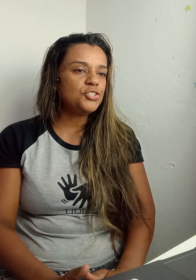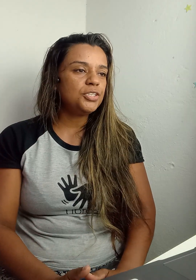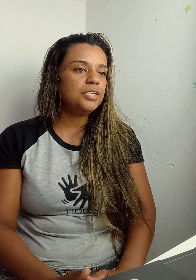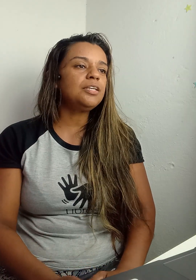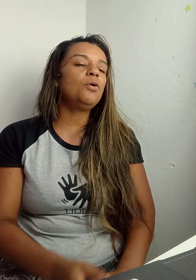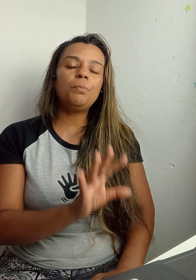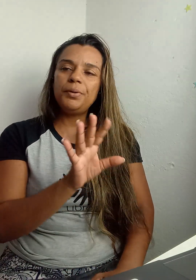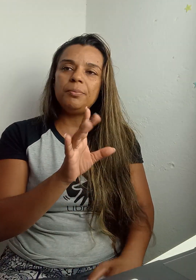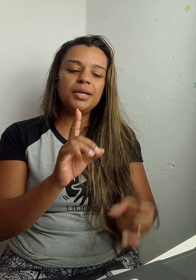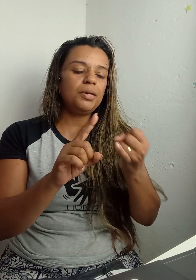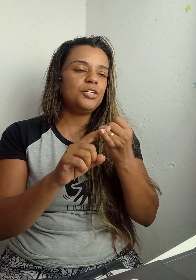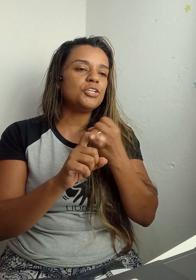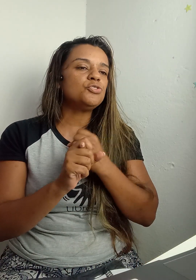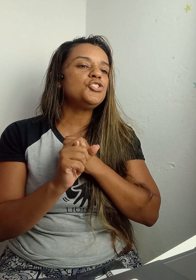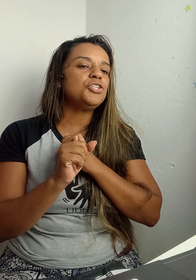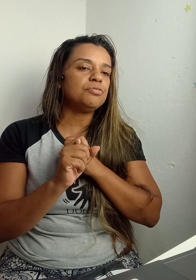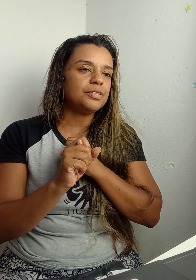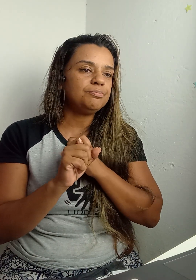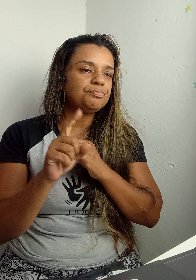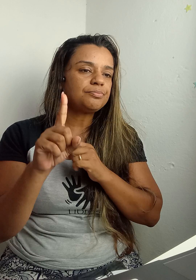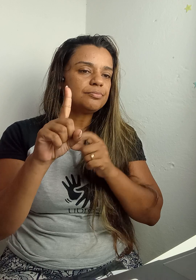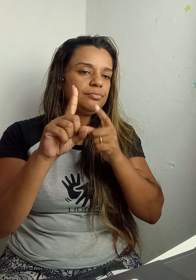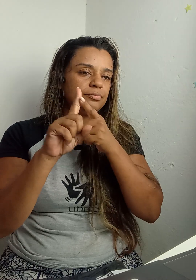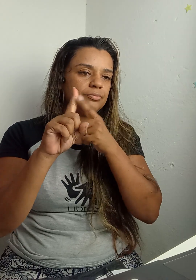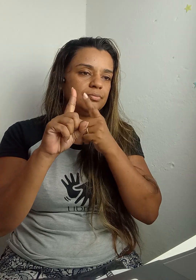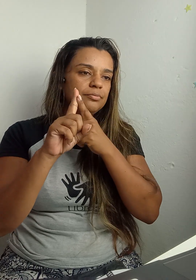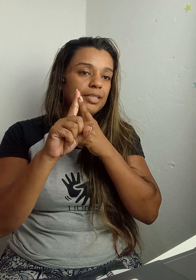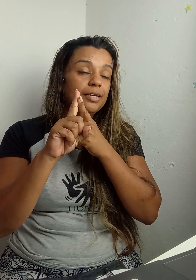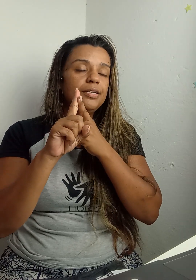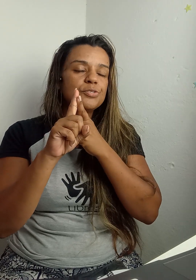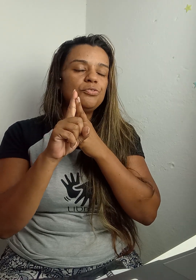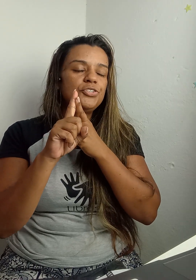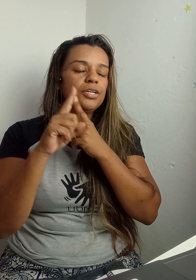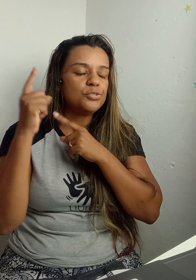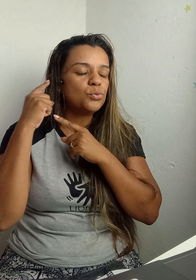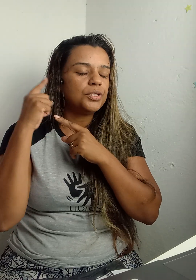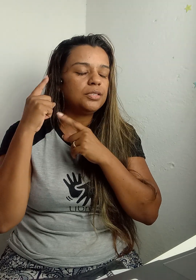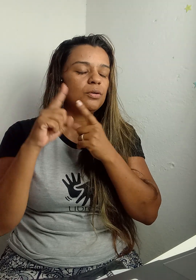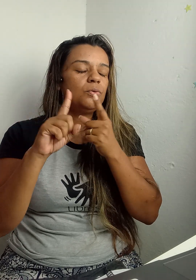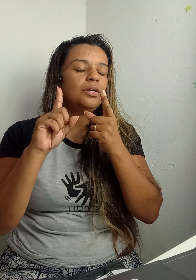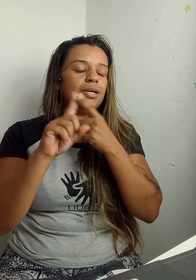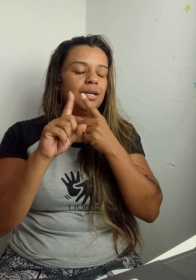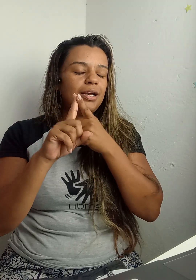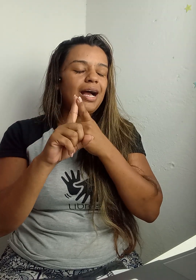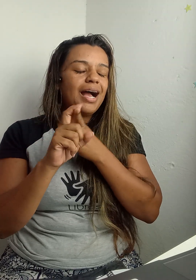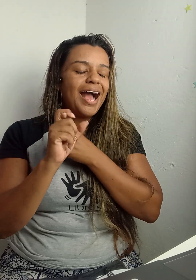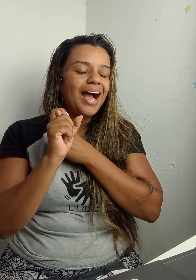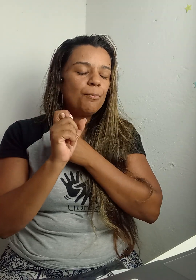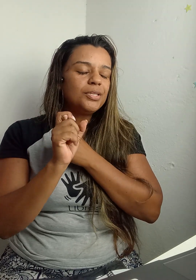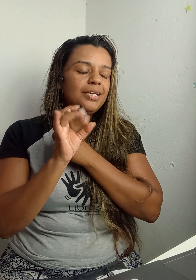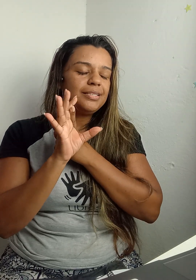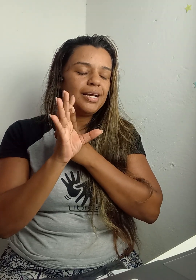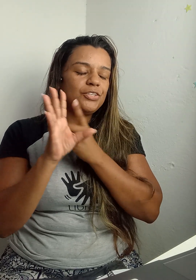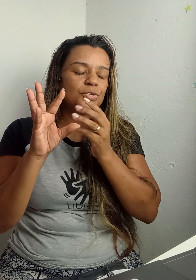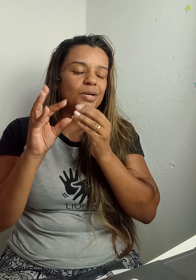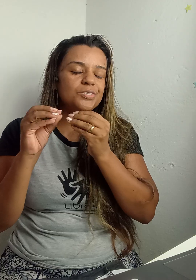ouvinte? Então, primeiramente, auditiva. A criança ouvinte, ela escuta. Então, a modalidade. Quais são